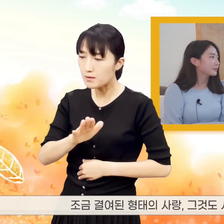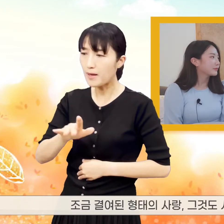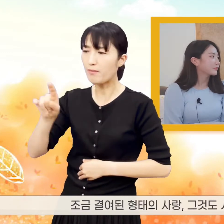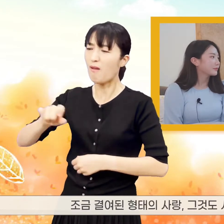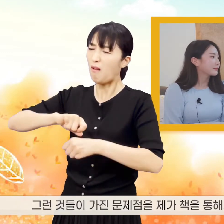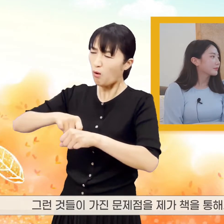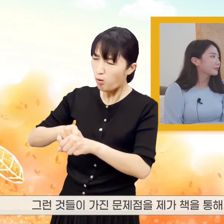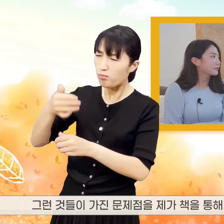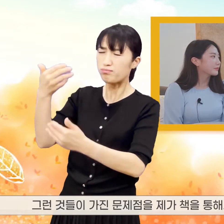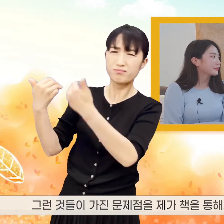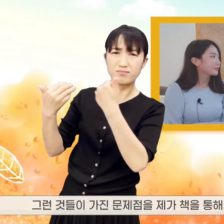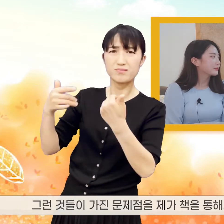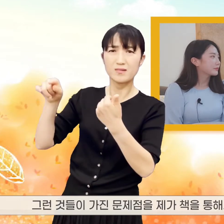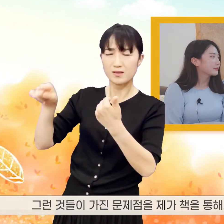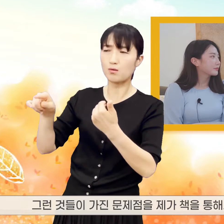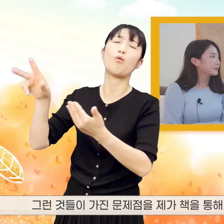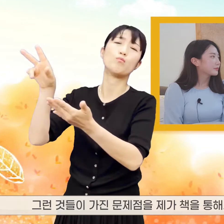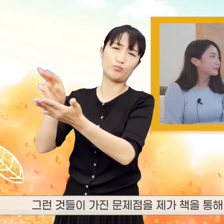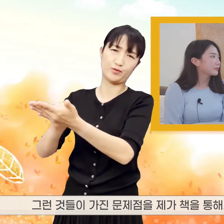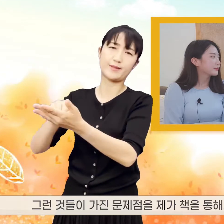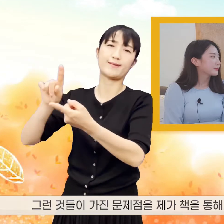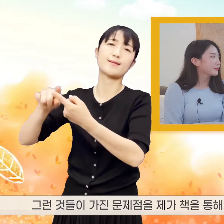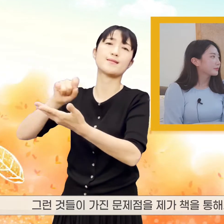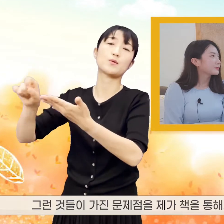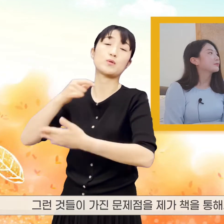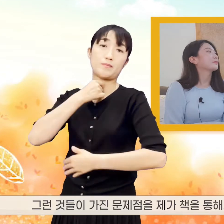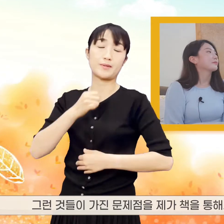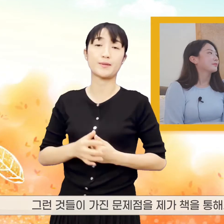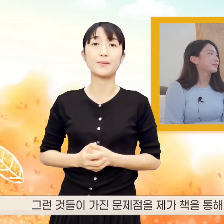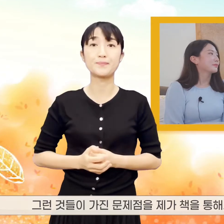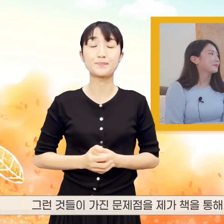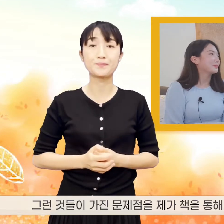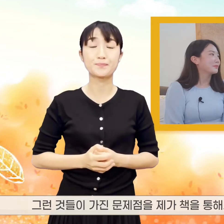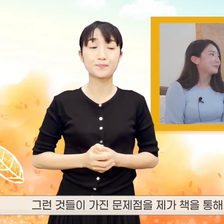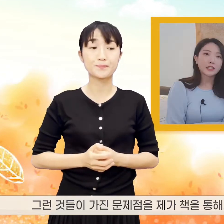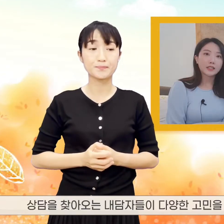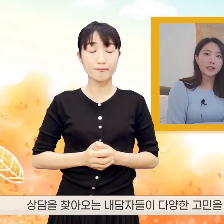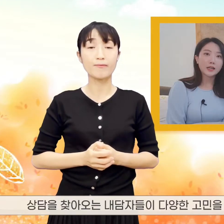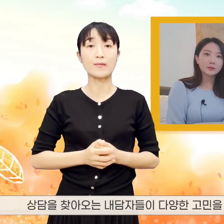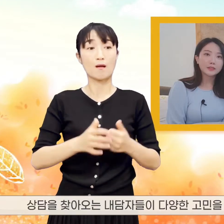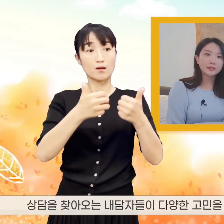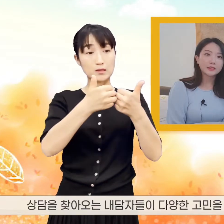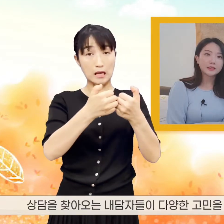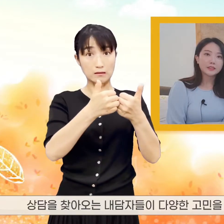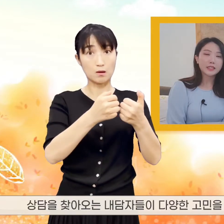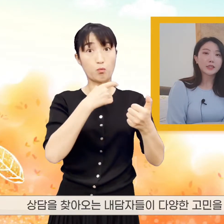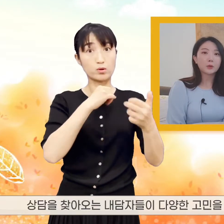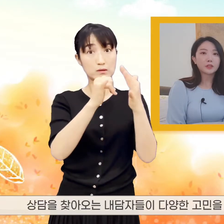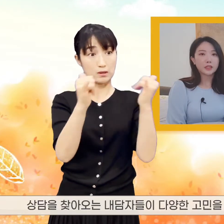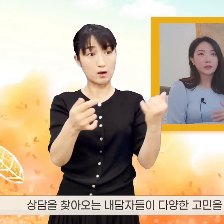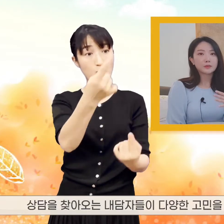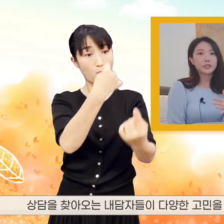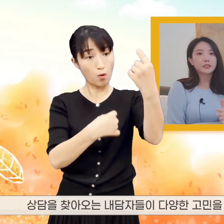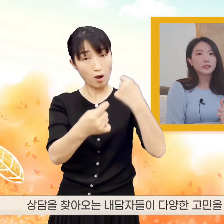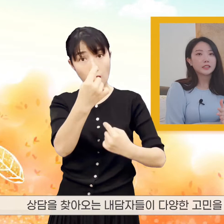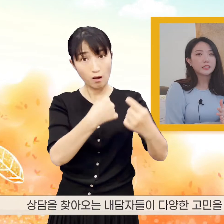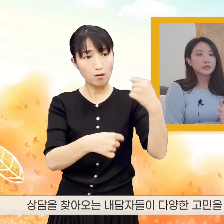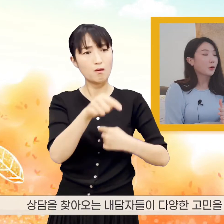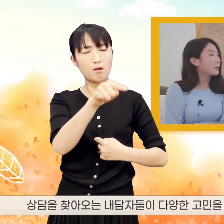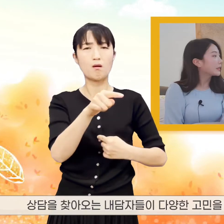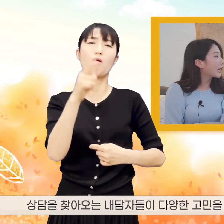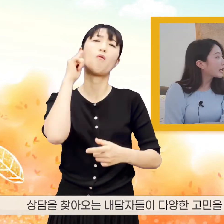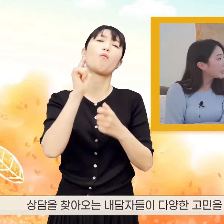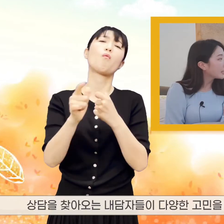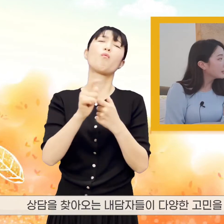사랑이긴 하지만 그런 것들이 주는 문제점을 제가 책을 통해서 표현하고 싶었습니다. 상담을 찾아오는